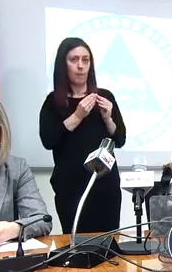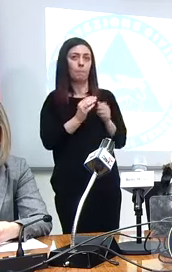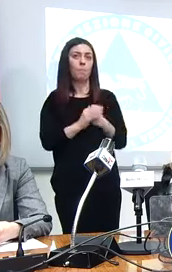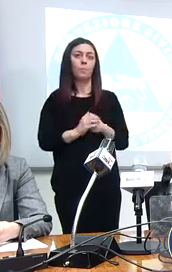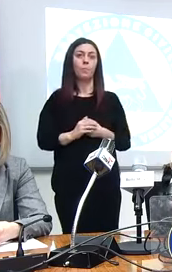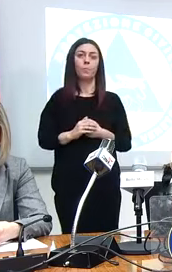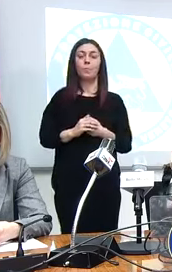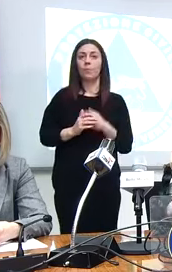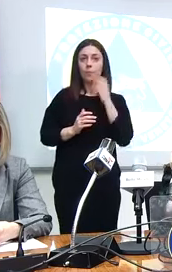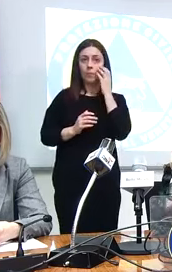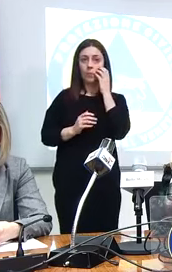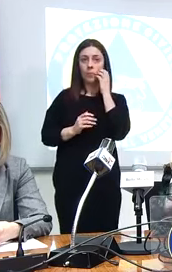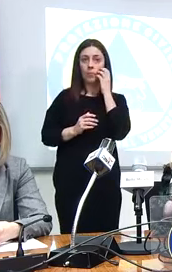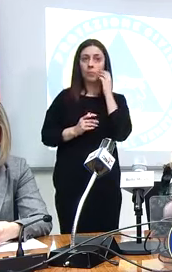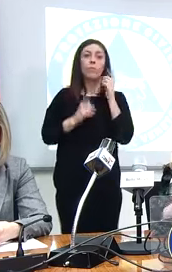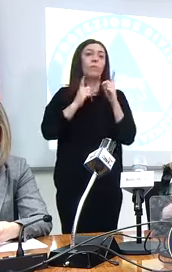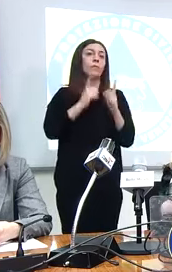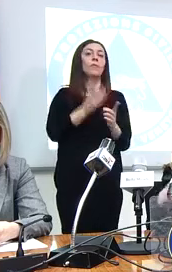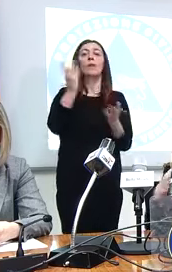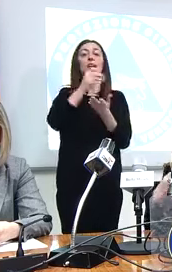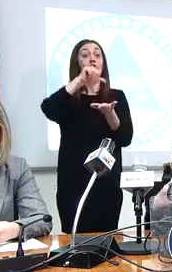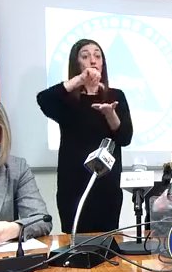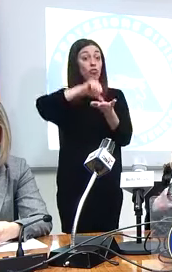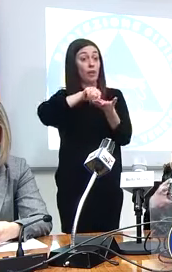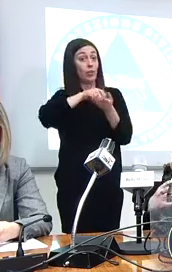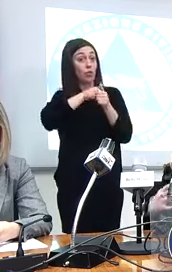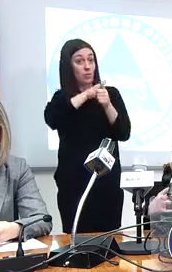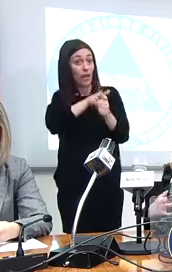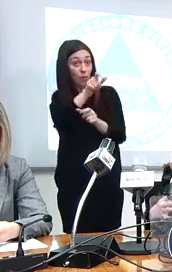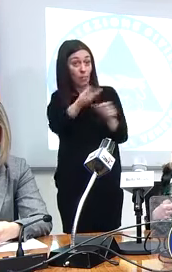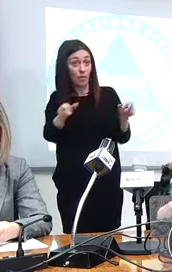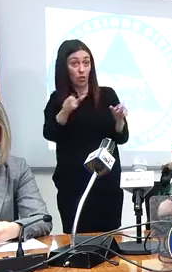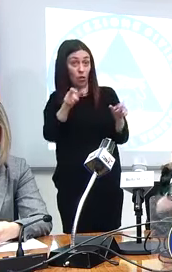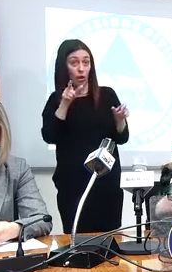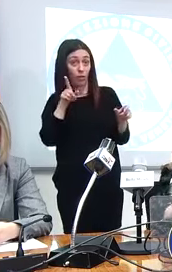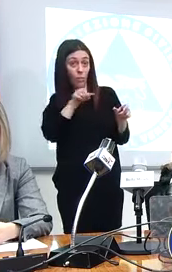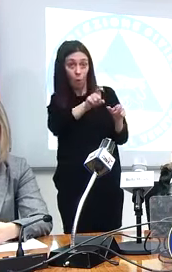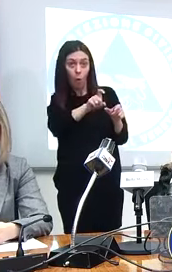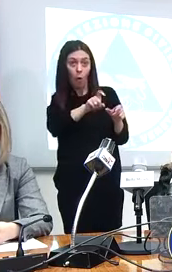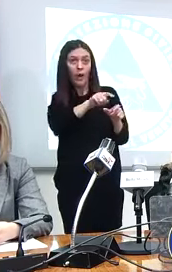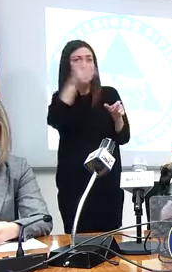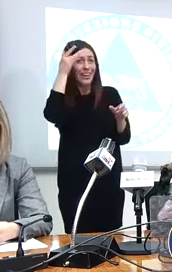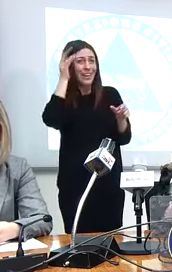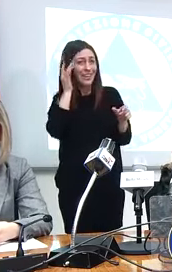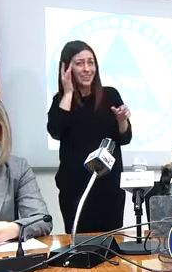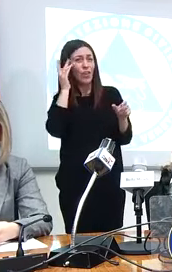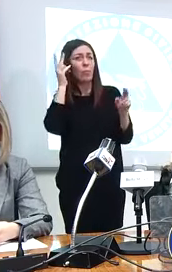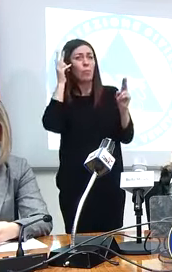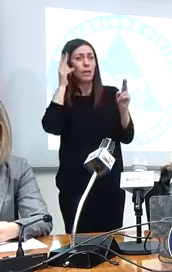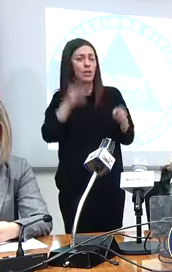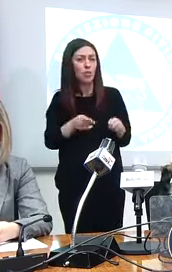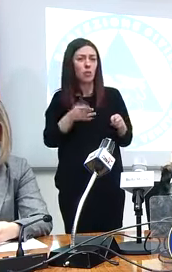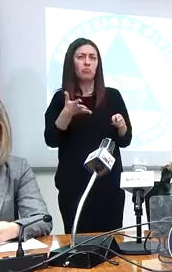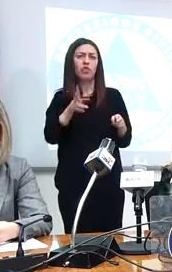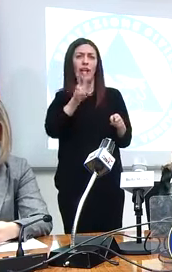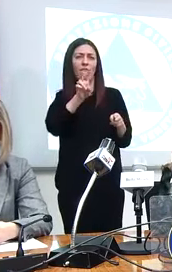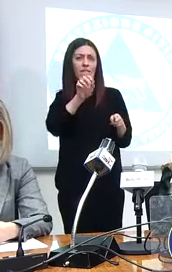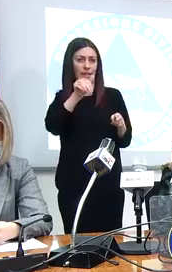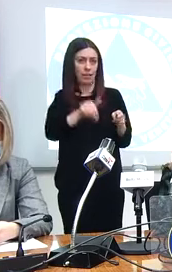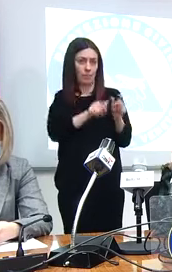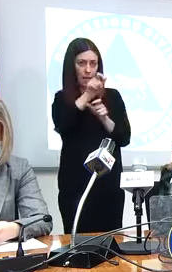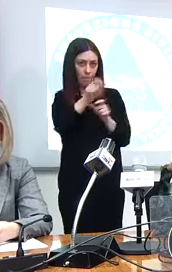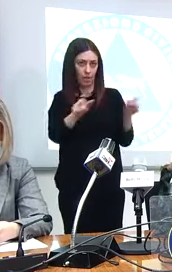a giudizio dei centri che li stanno seguendo, possono essere più a rischio, quindi sono all'incirca 20.000 soggetti